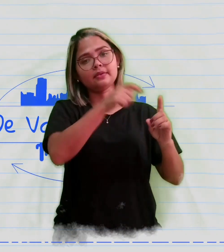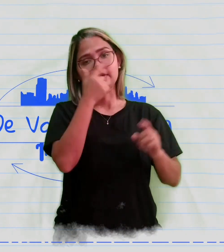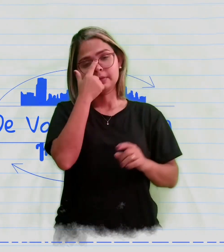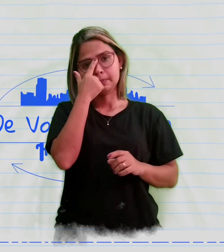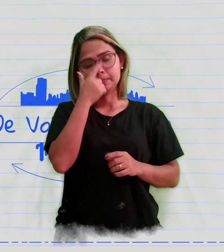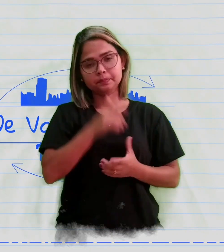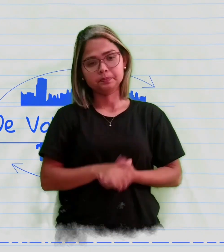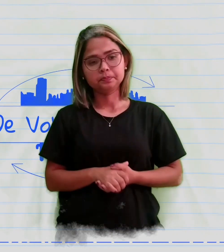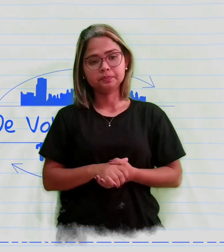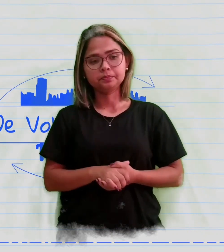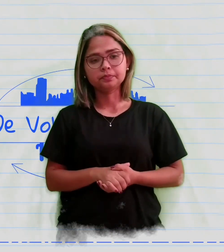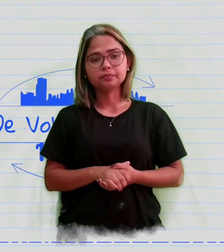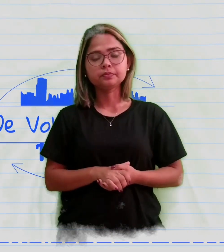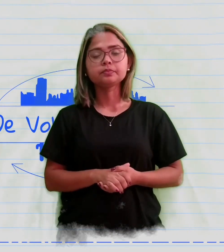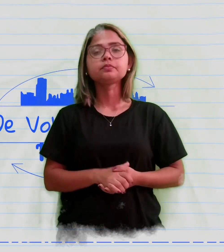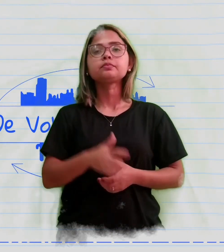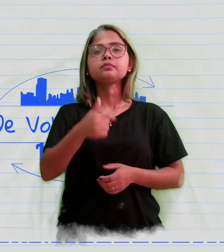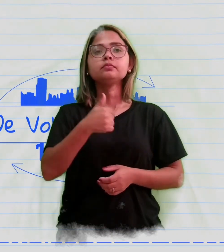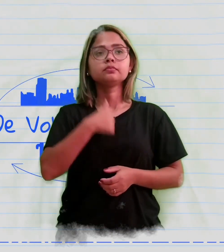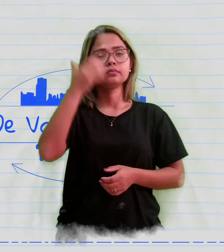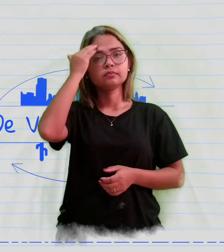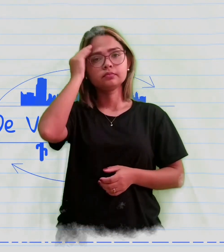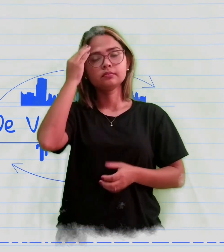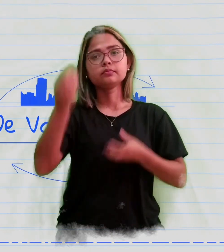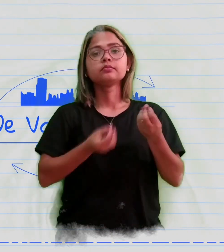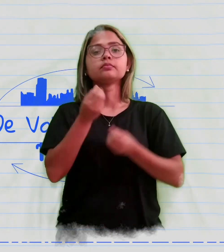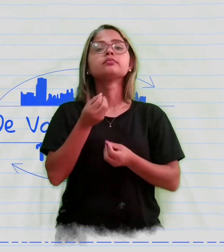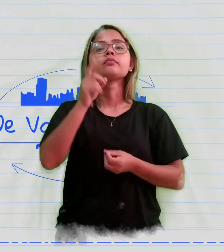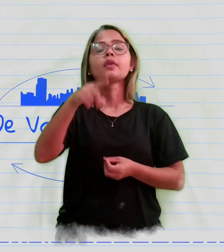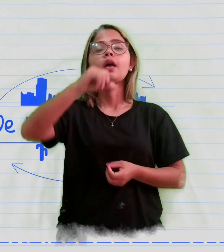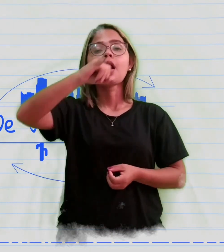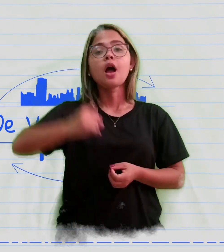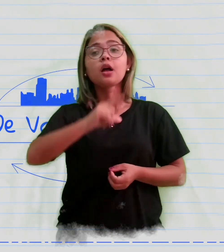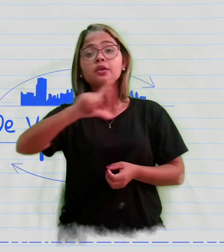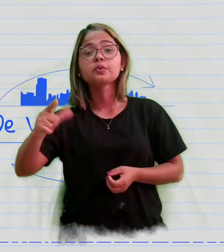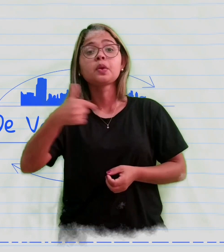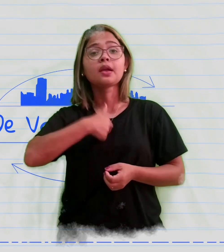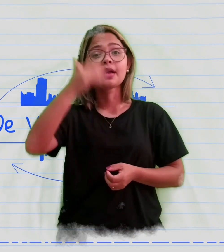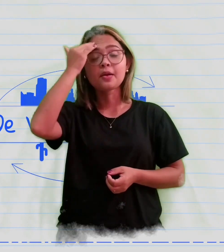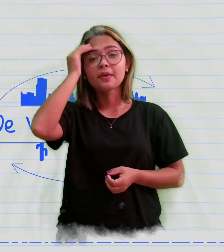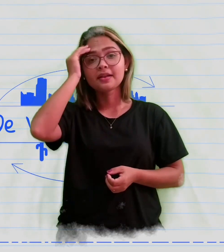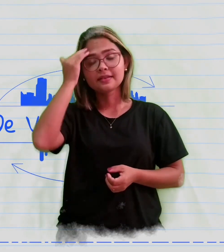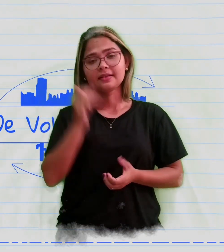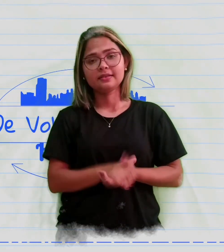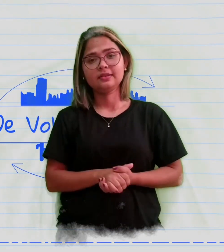sabe? Então, quando eu entendi, de fato, como é que a Júlia é, eu percebi que, tipo, a Júlia não sou